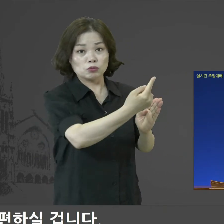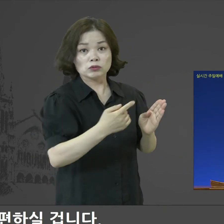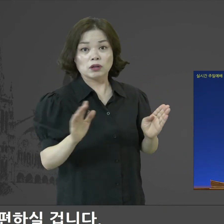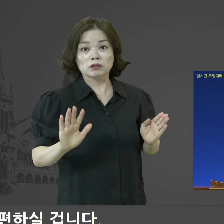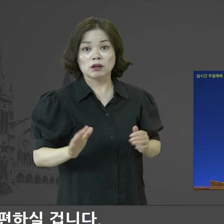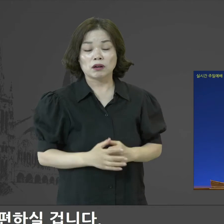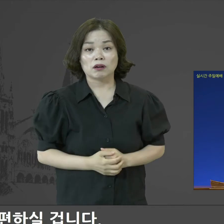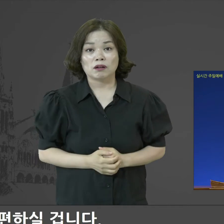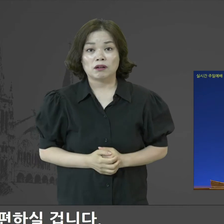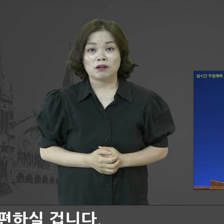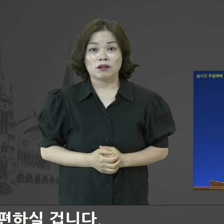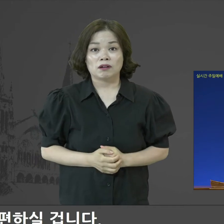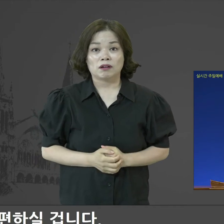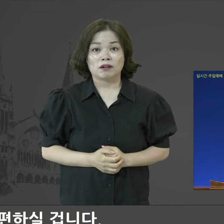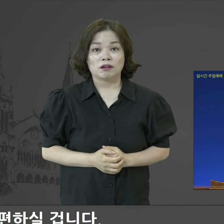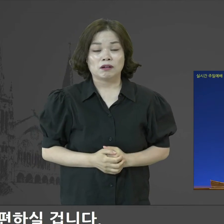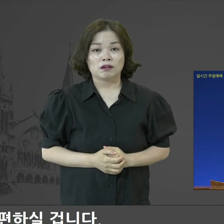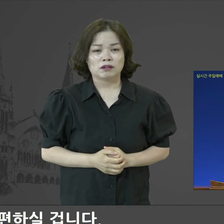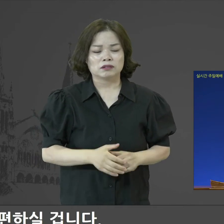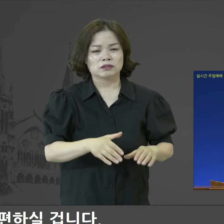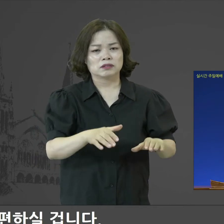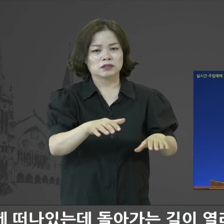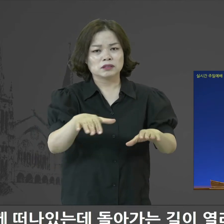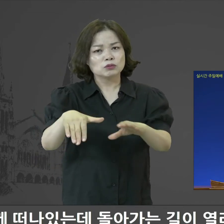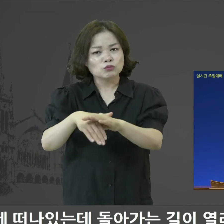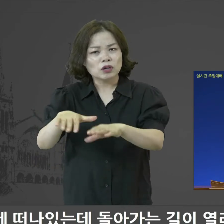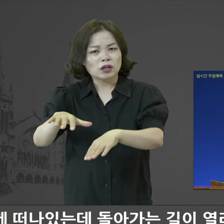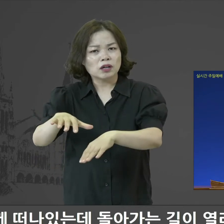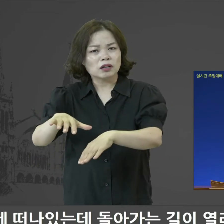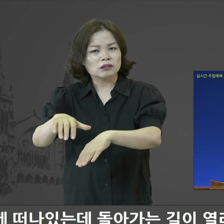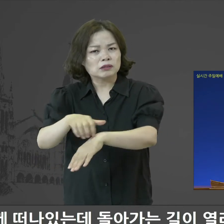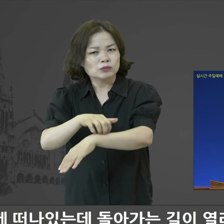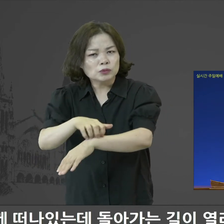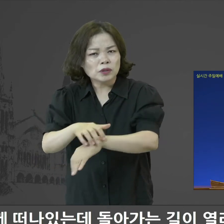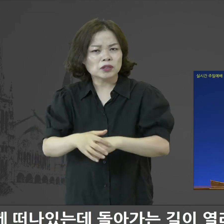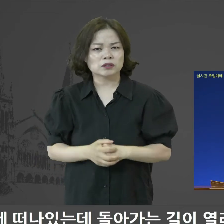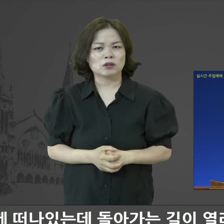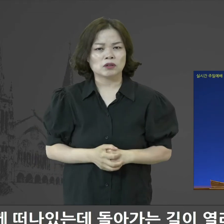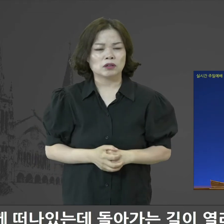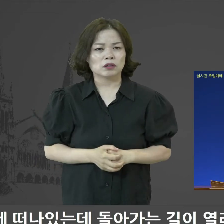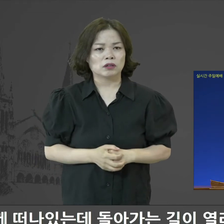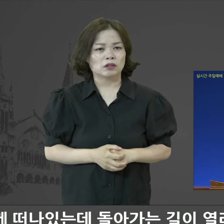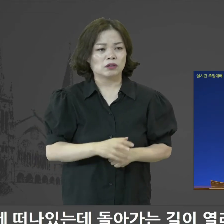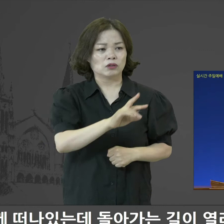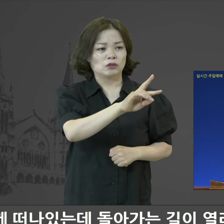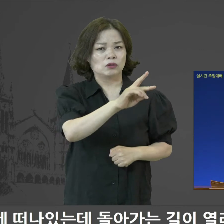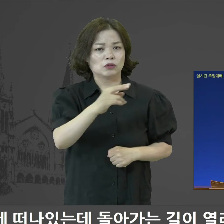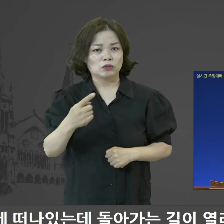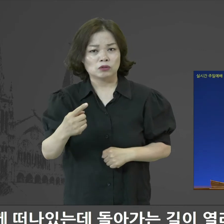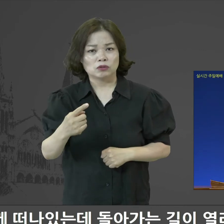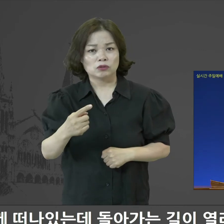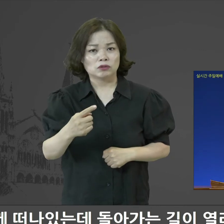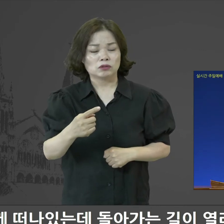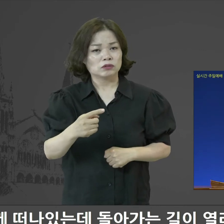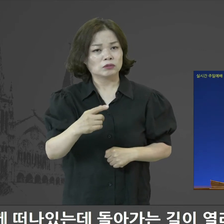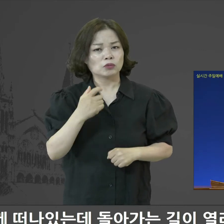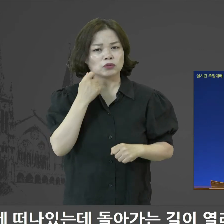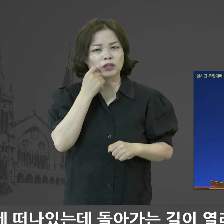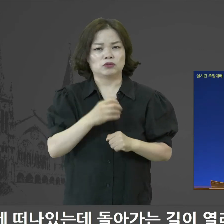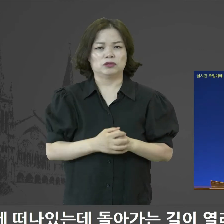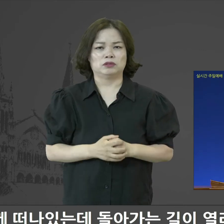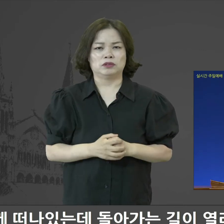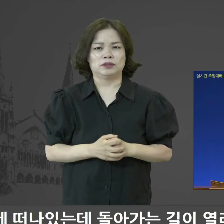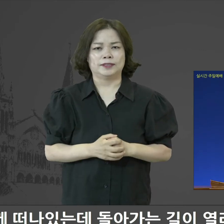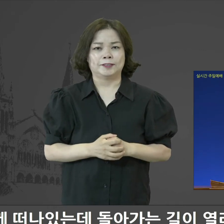거야. 그 문화가 불편해서. 그렇기 때문에 돌아가는 길이 아직 열려 있습니다. 사랑하는